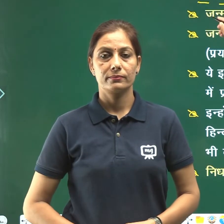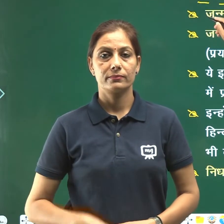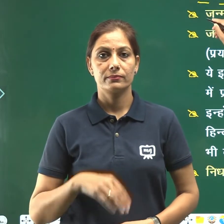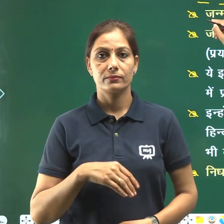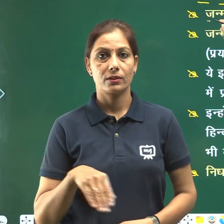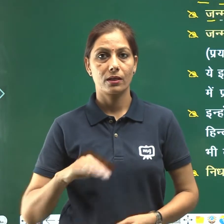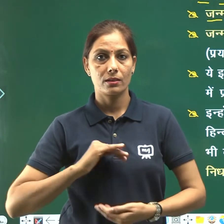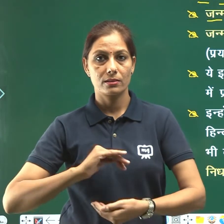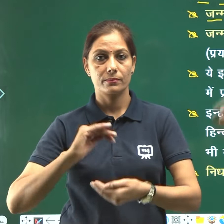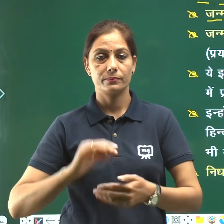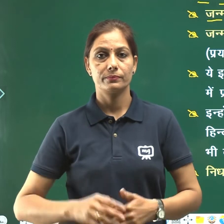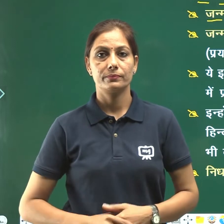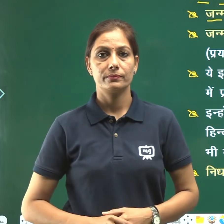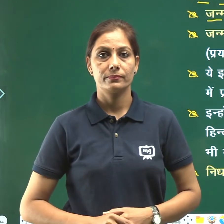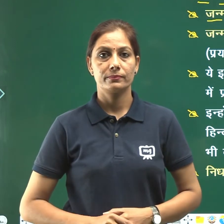बच्चन जी का जन्म